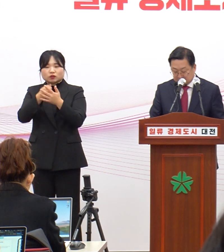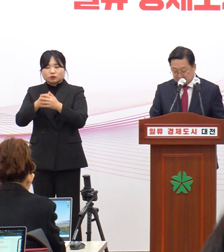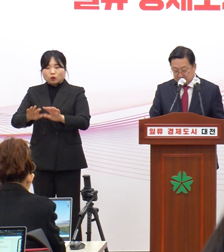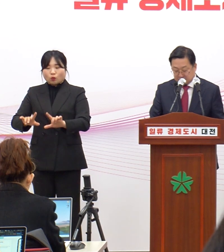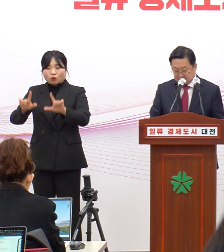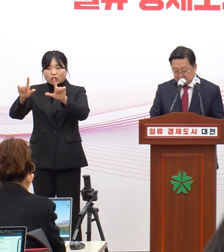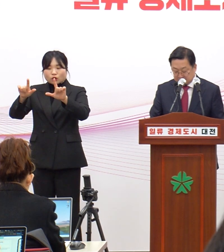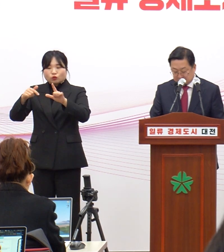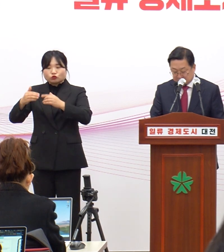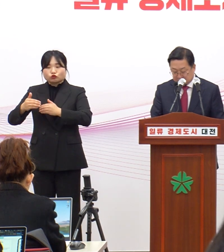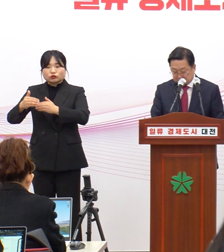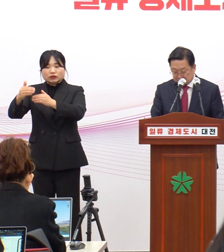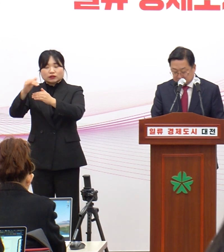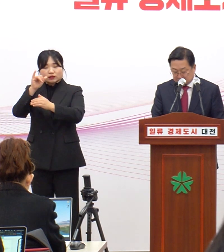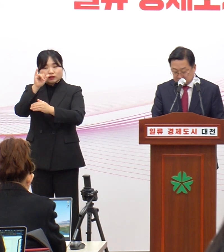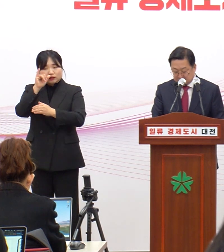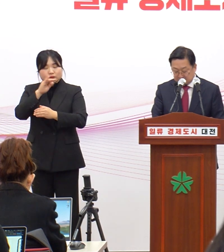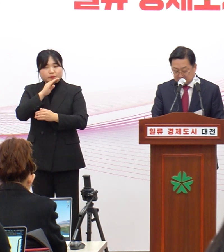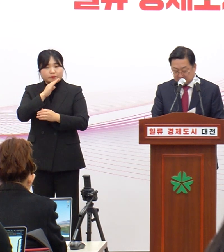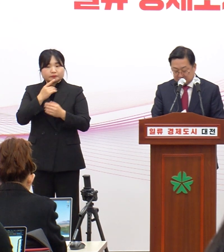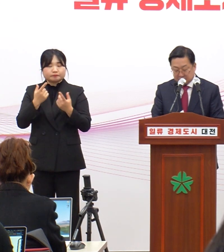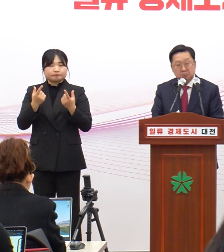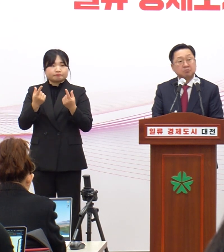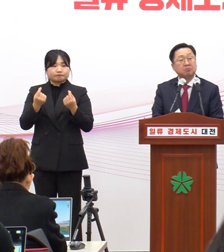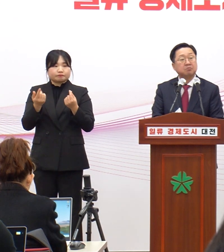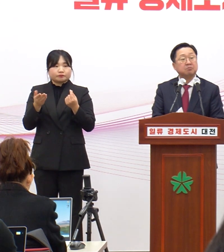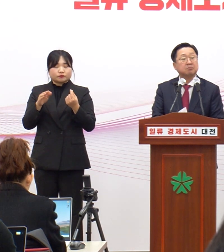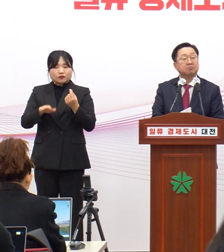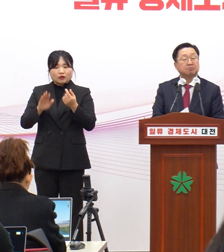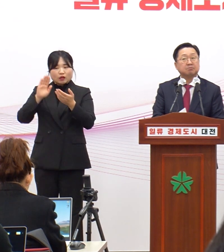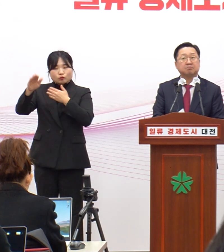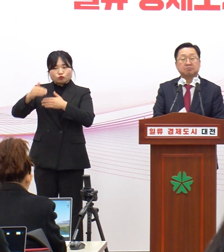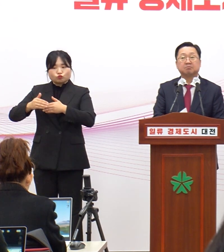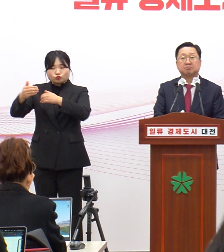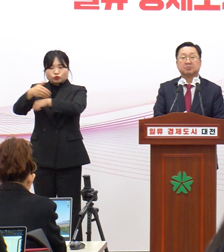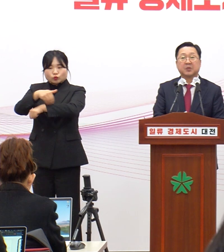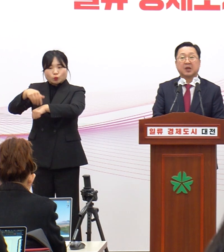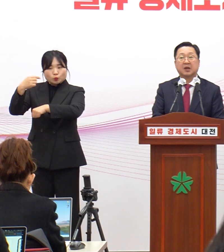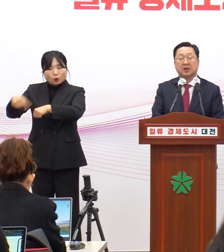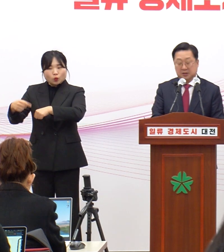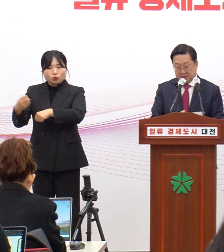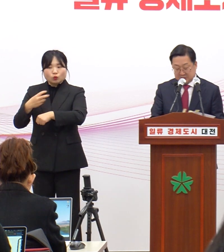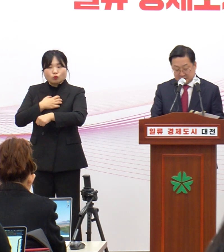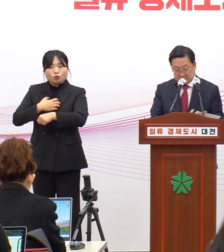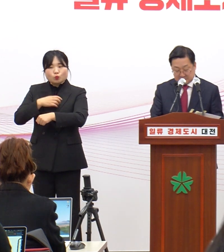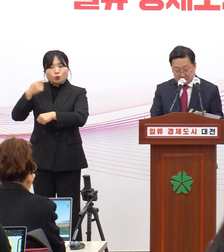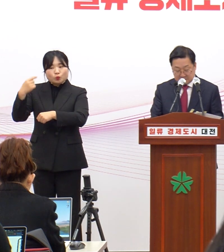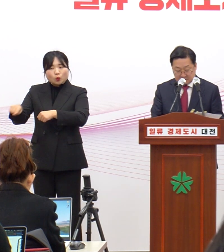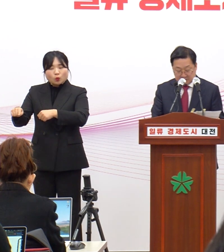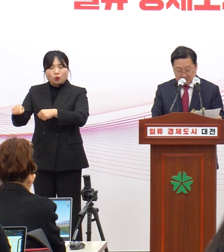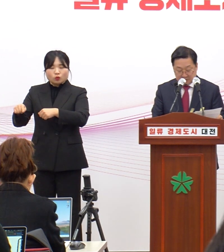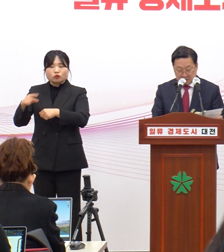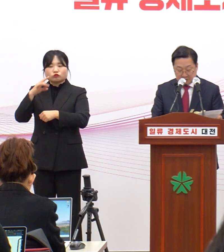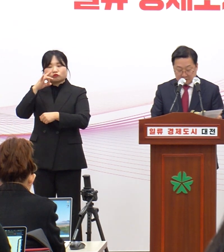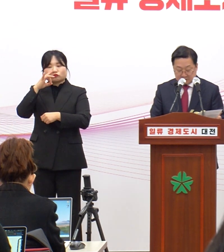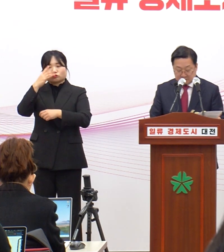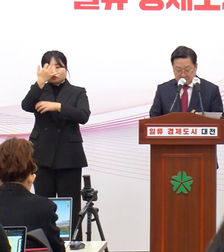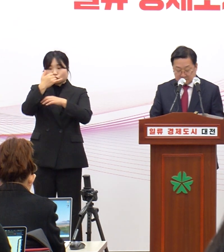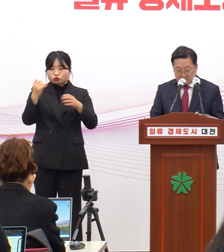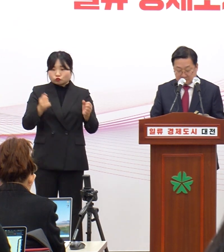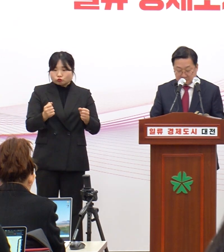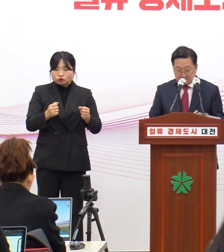메가시티 관련해서 추진을 좀 하고 계실 것 같은데 단기적인 추진 계획과 혹시 우려점 말들이 있을 수 있을 것 같습니다.